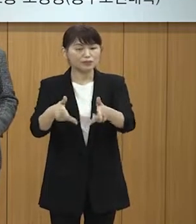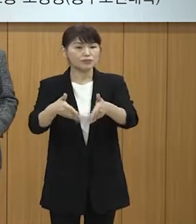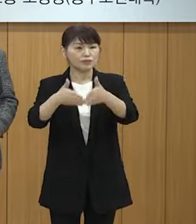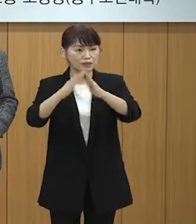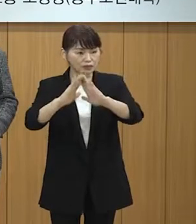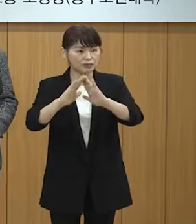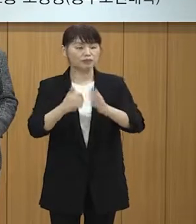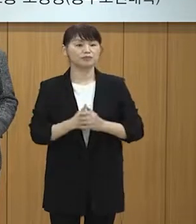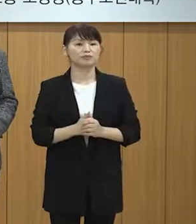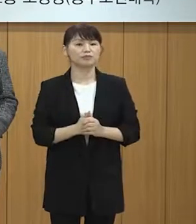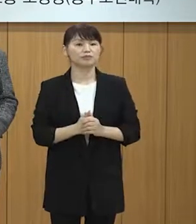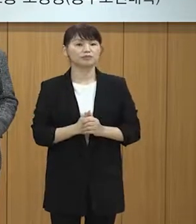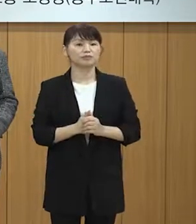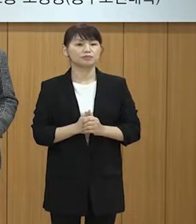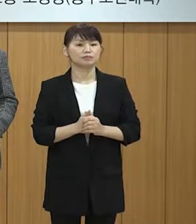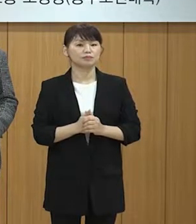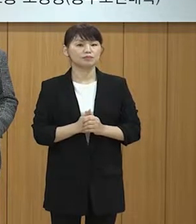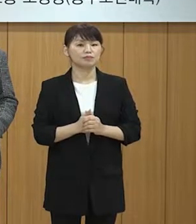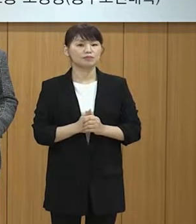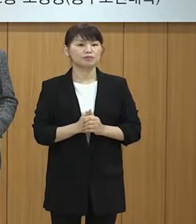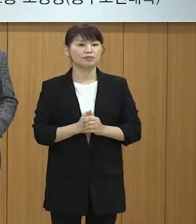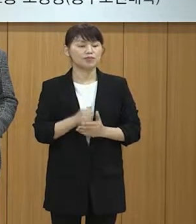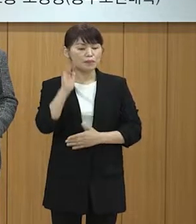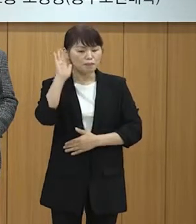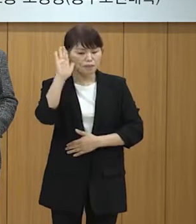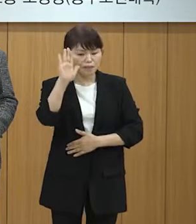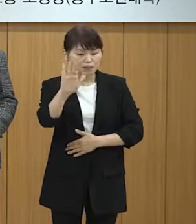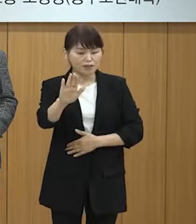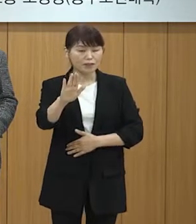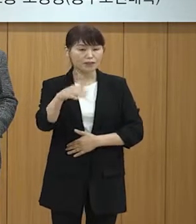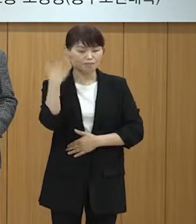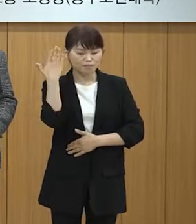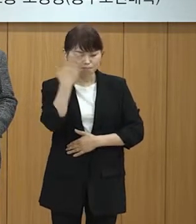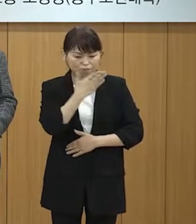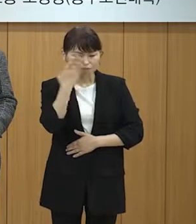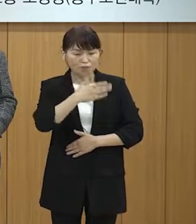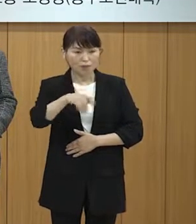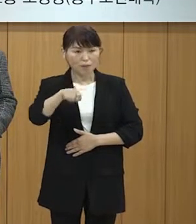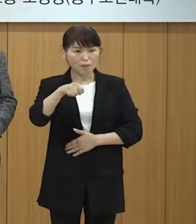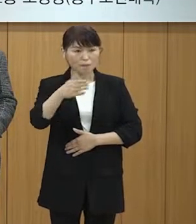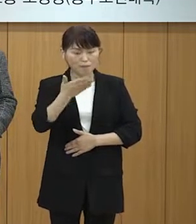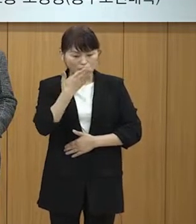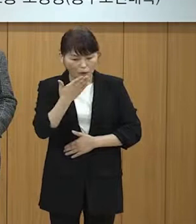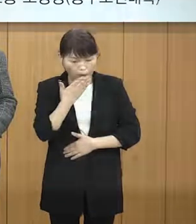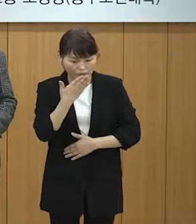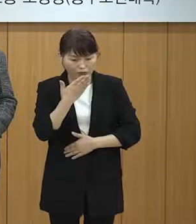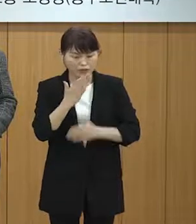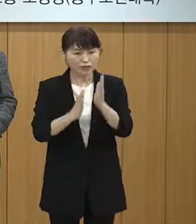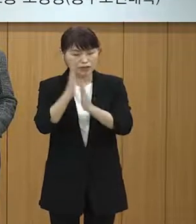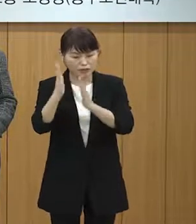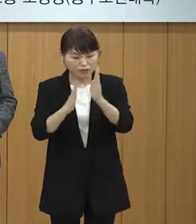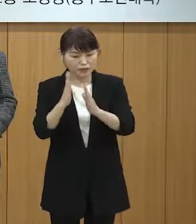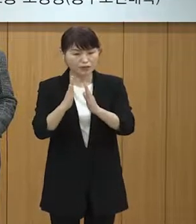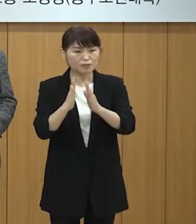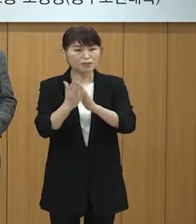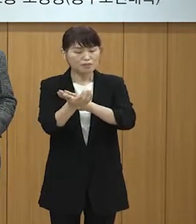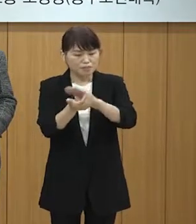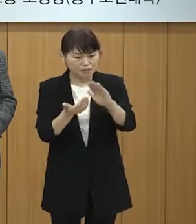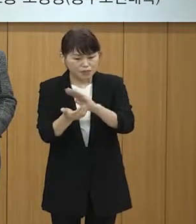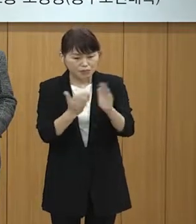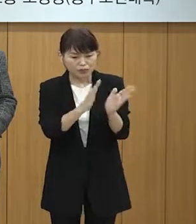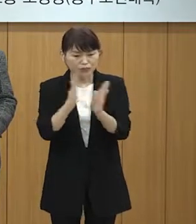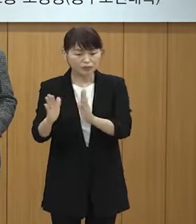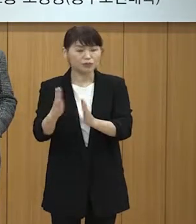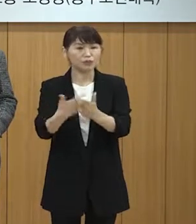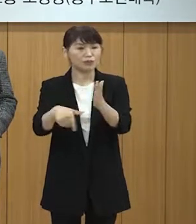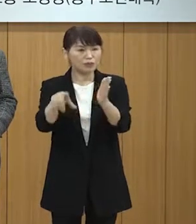한계를 극복하고 미래 먹거리로 떠오르는 종자자원의 대표 지역을 우리 양평군이 선점하기